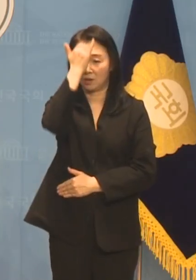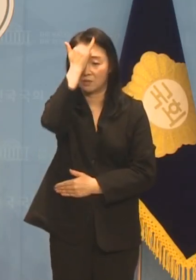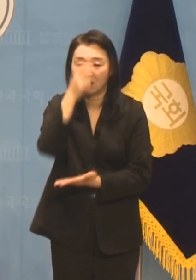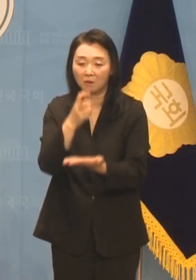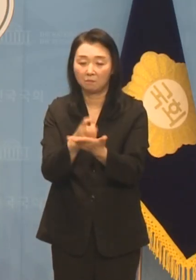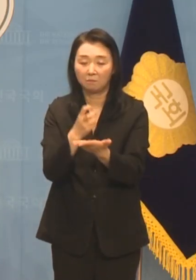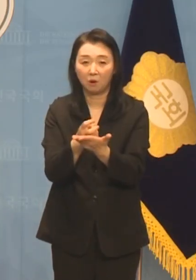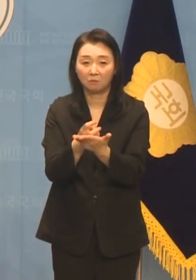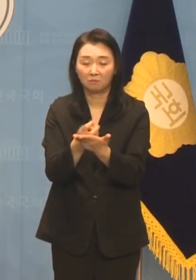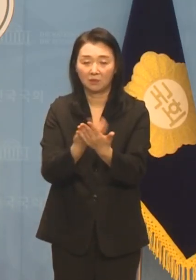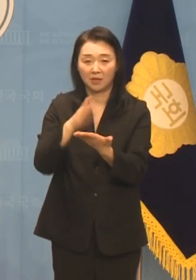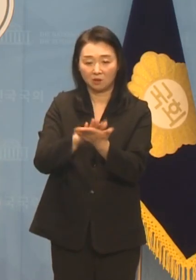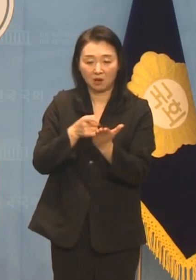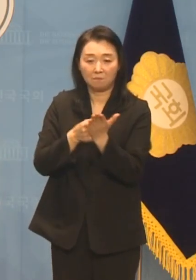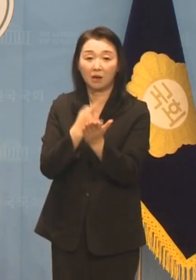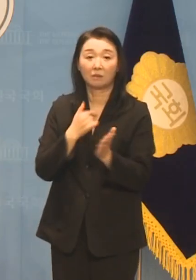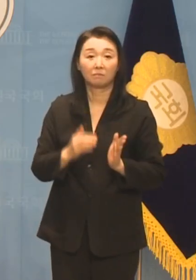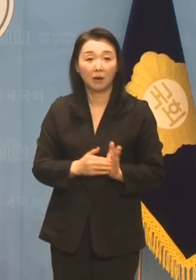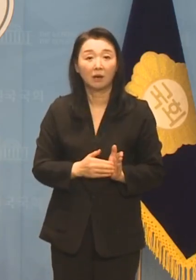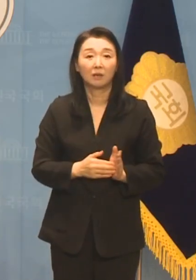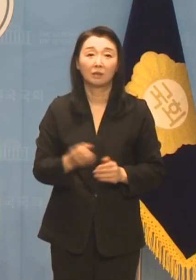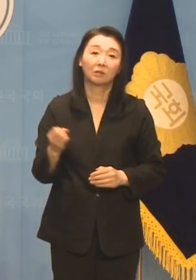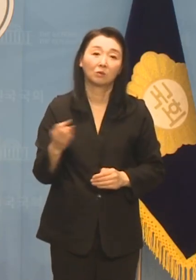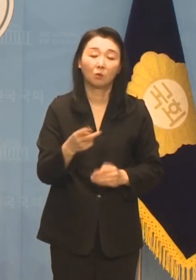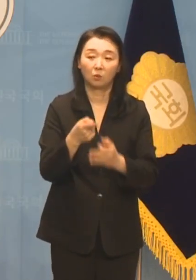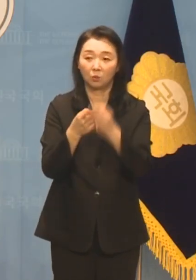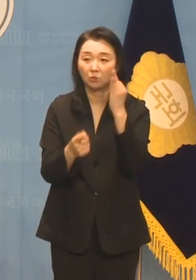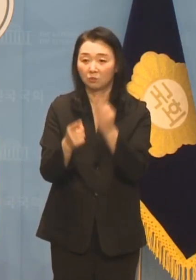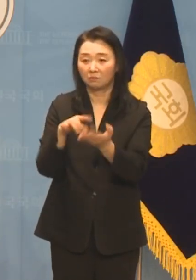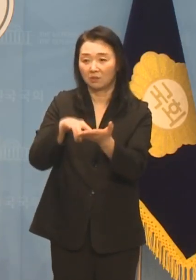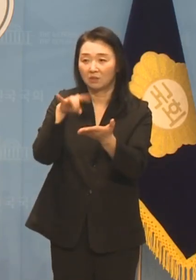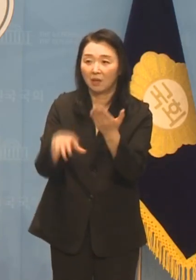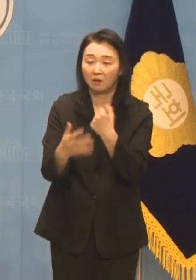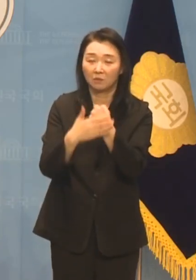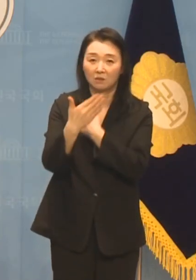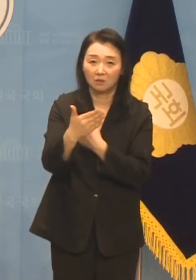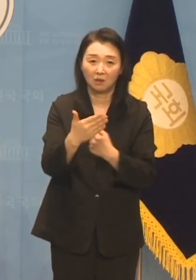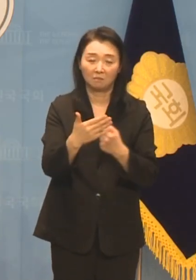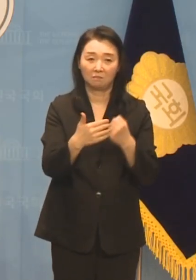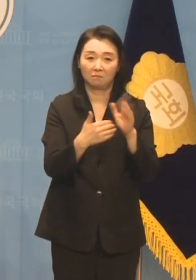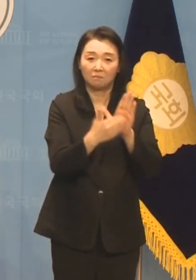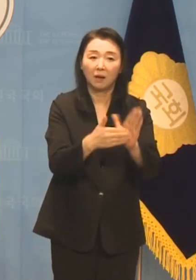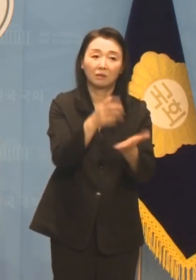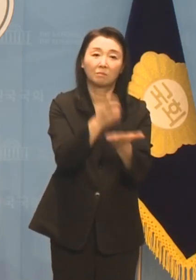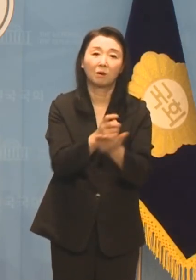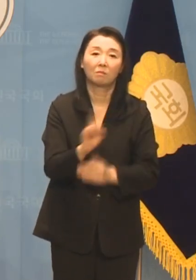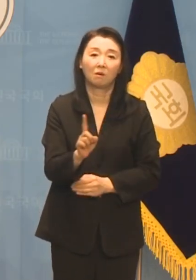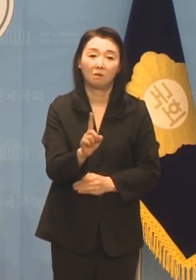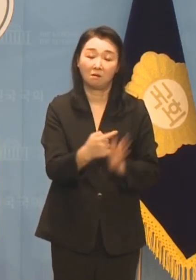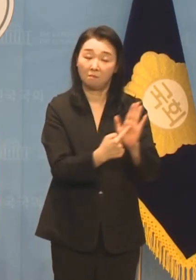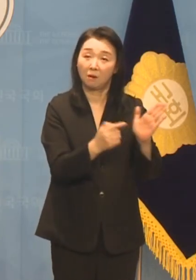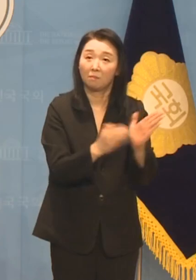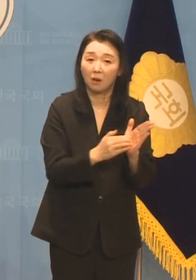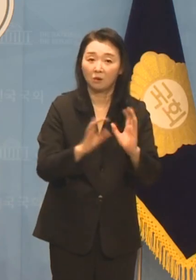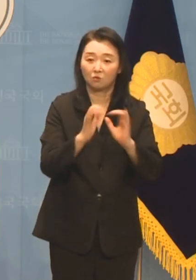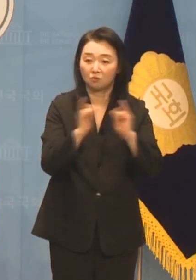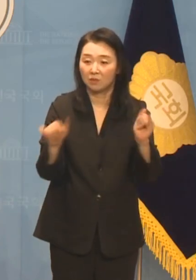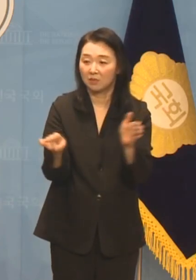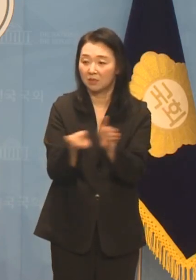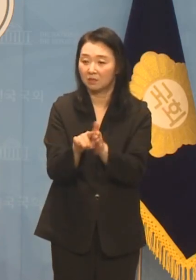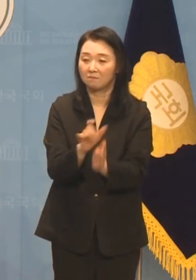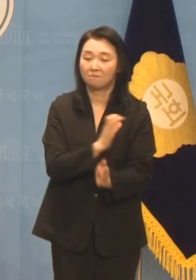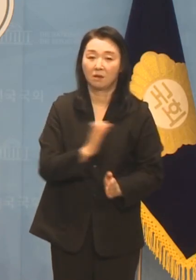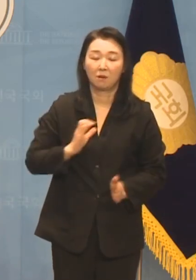바 있습니다. 여기에 이어 윤석열 세금특례 방지법을 발의하여 국민 신임을